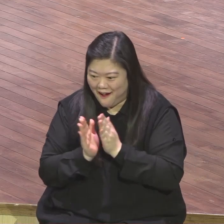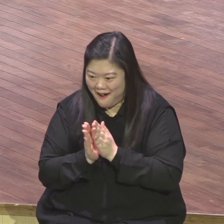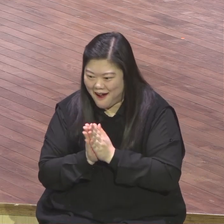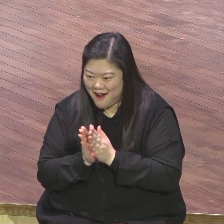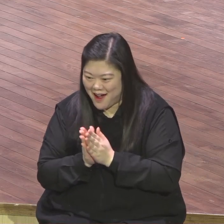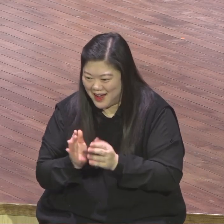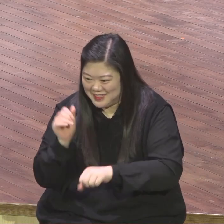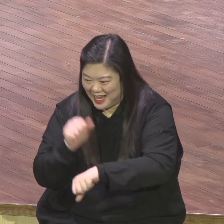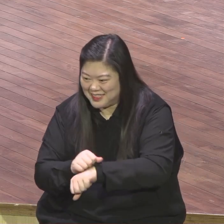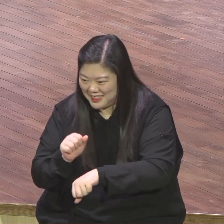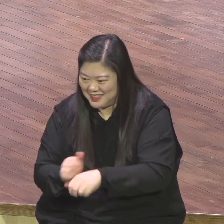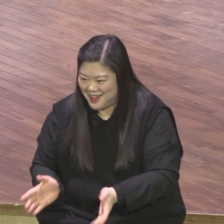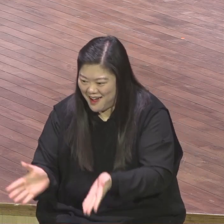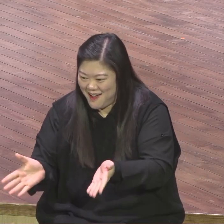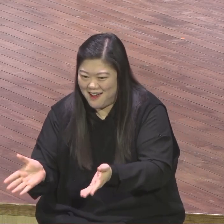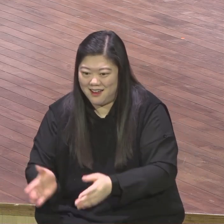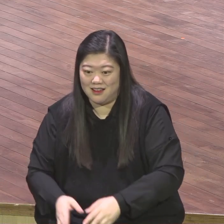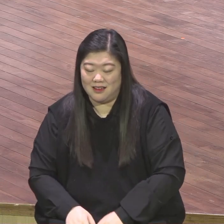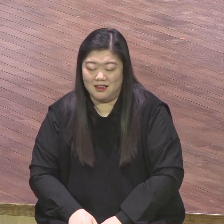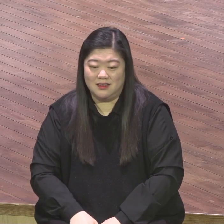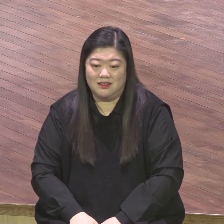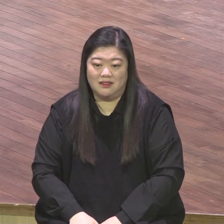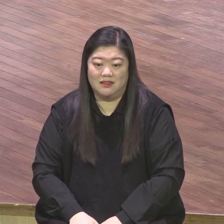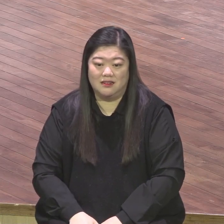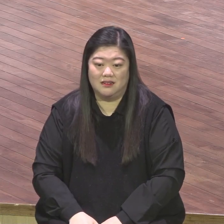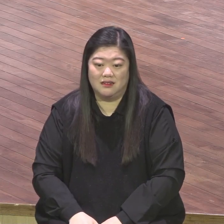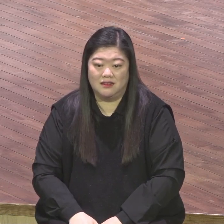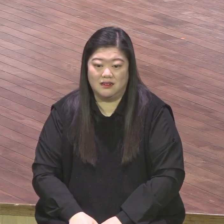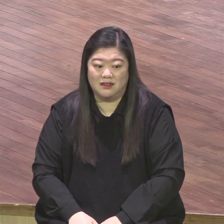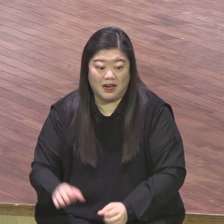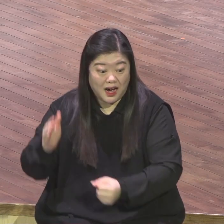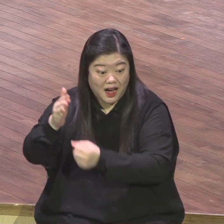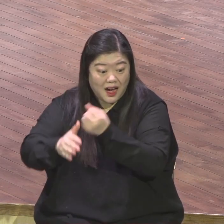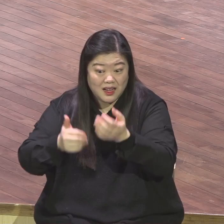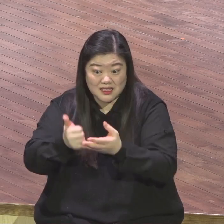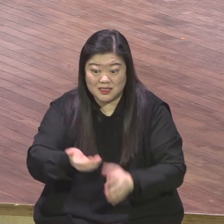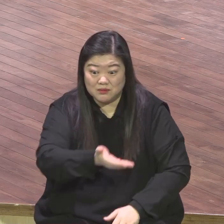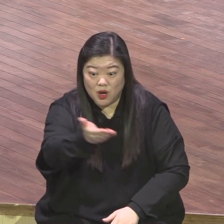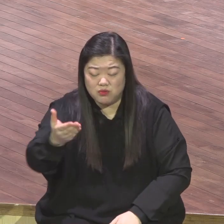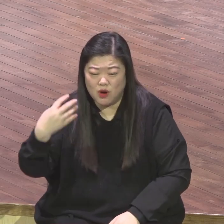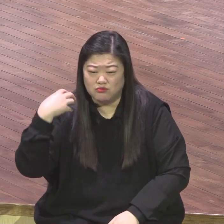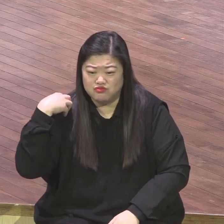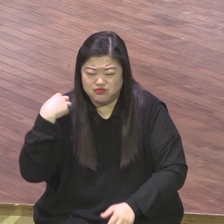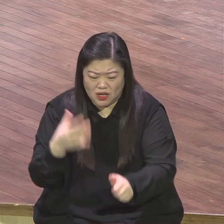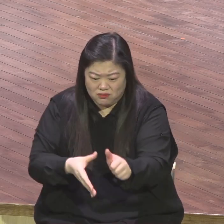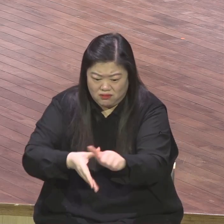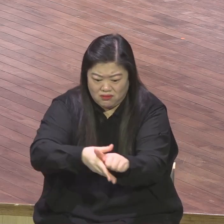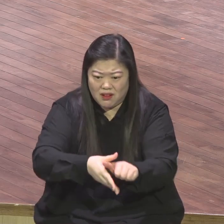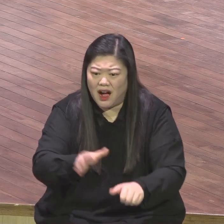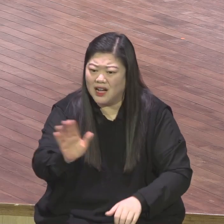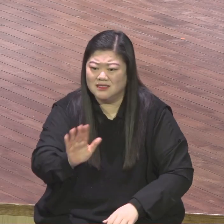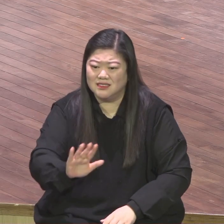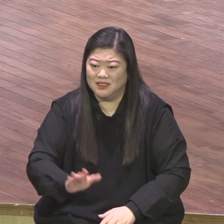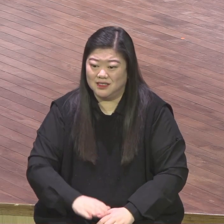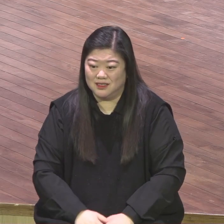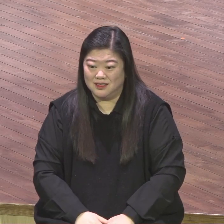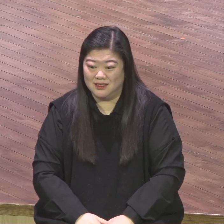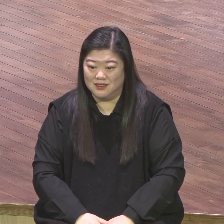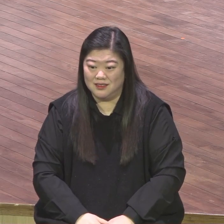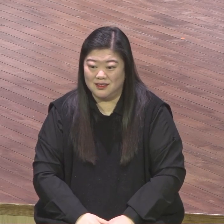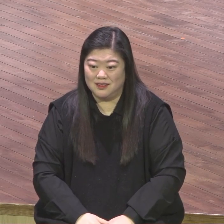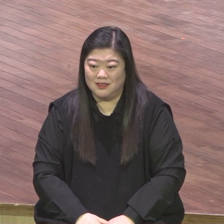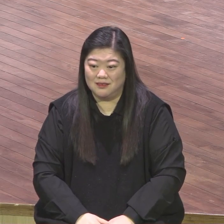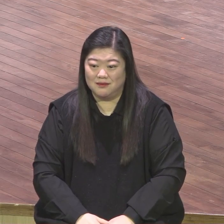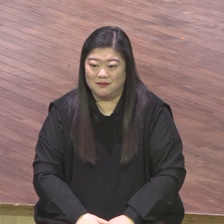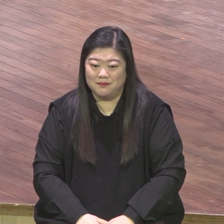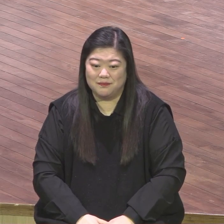전지전능하신 하나님께서 뭐가 부족해서 우리 힘들게 하겠어요? 뭐가 부족해서? 왜 하나님 건축하게 했습니까? 하기